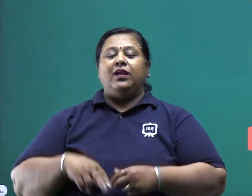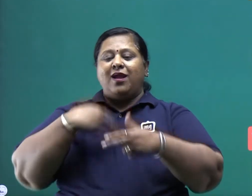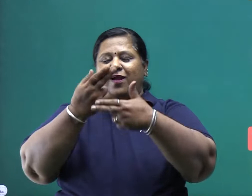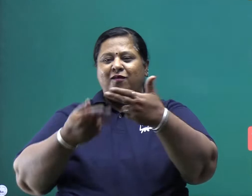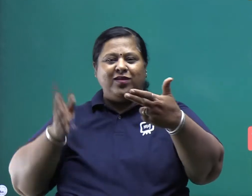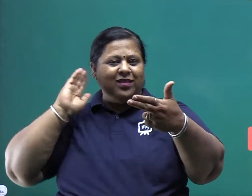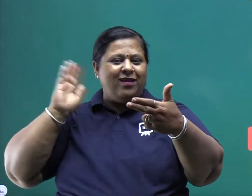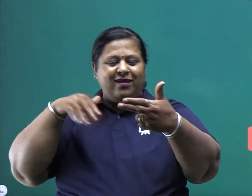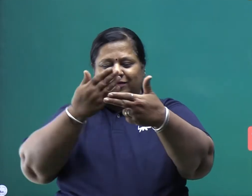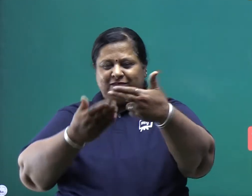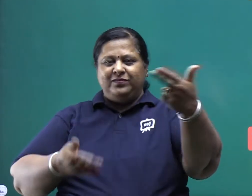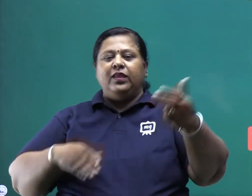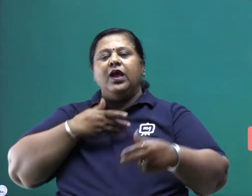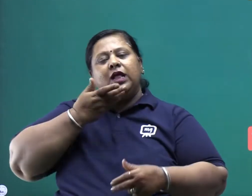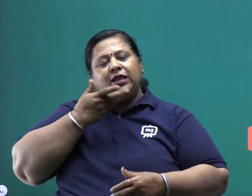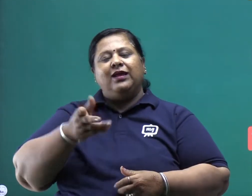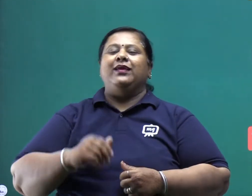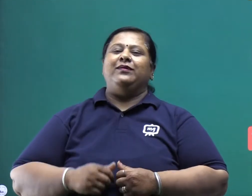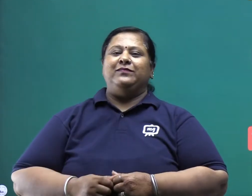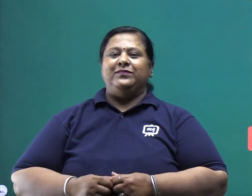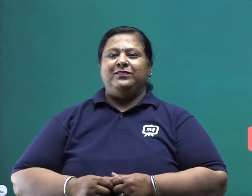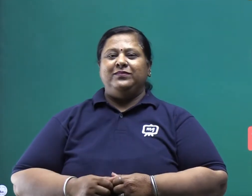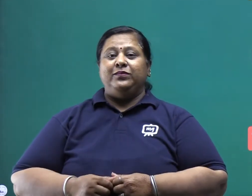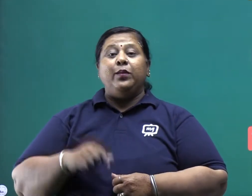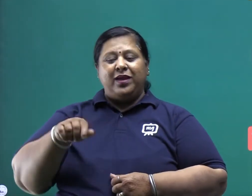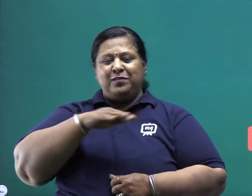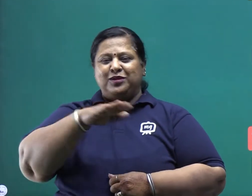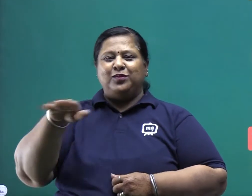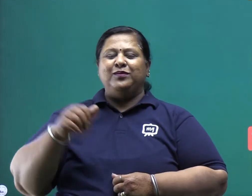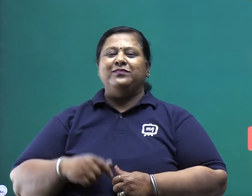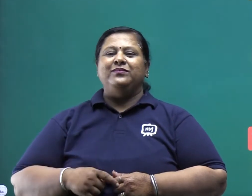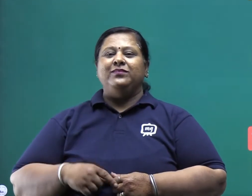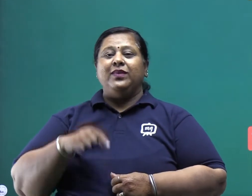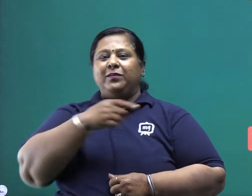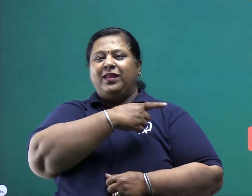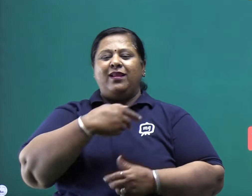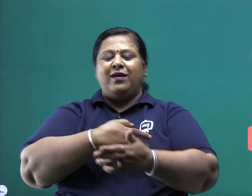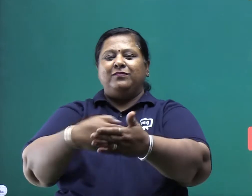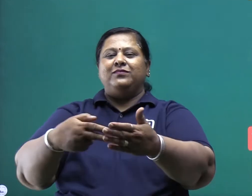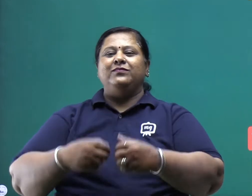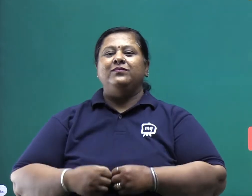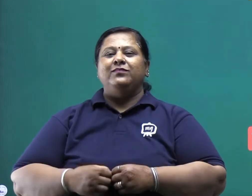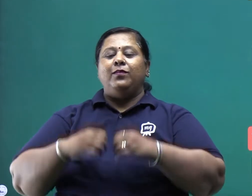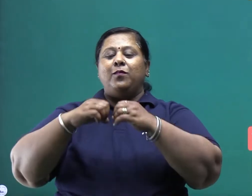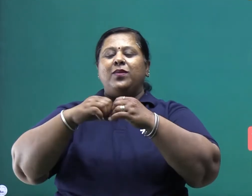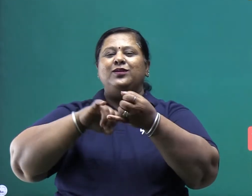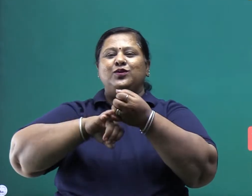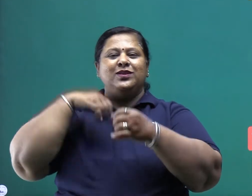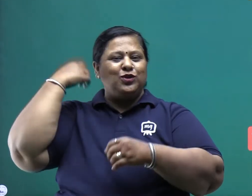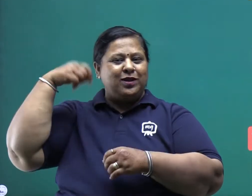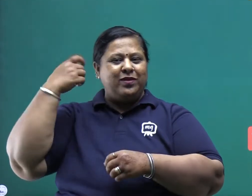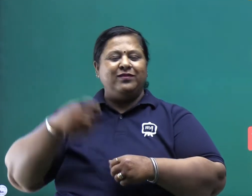कविता का अध्ययन करेंगे। प्यारे बच्चों, मेरा नाम ब्रिज सुंदर